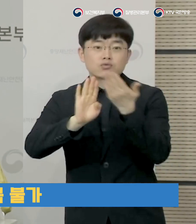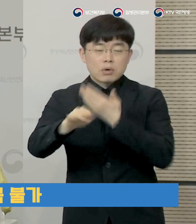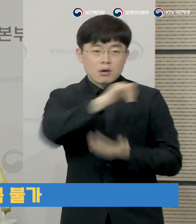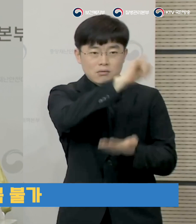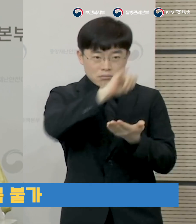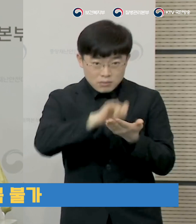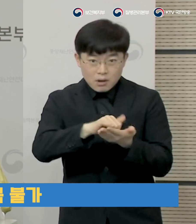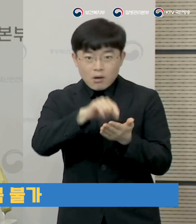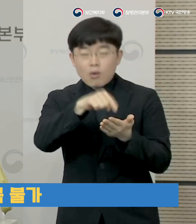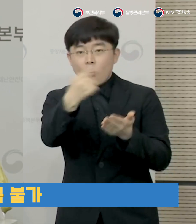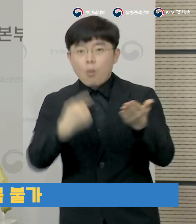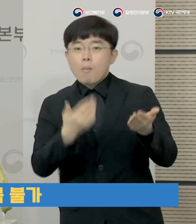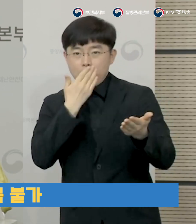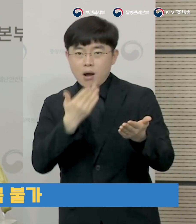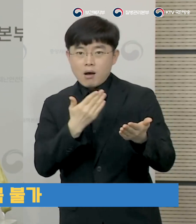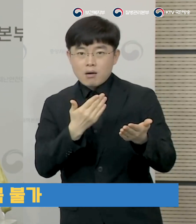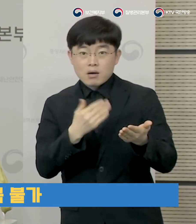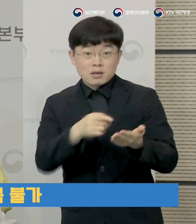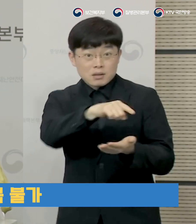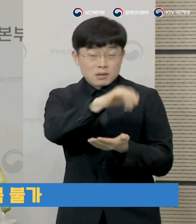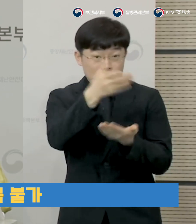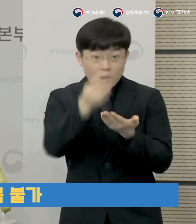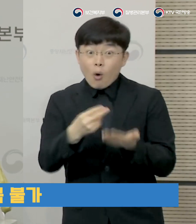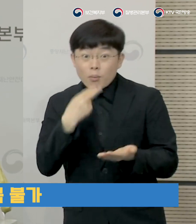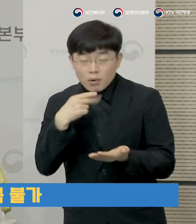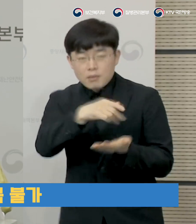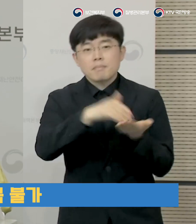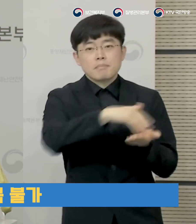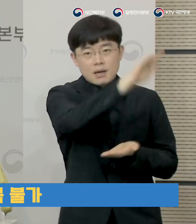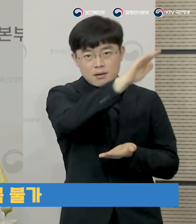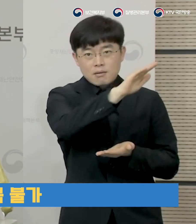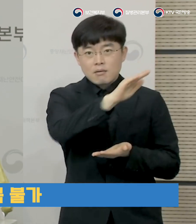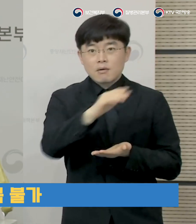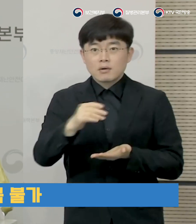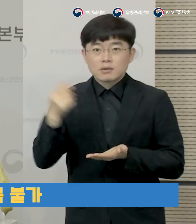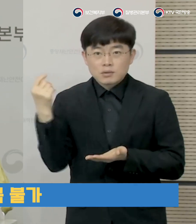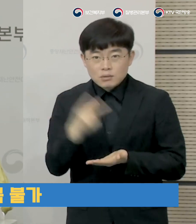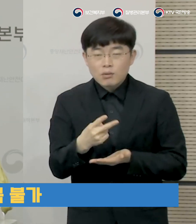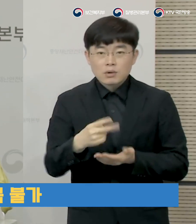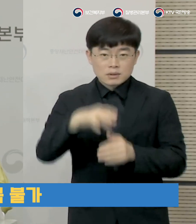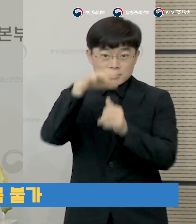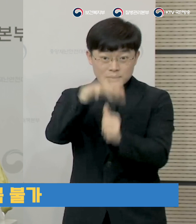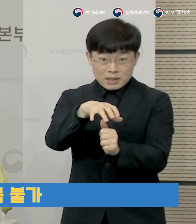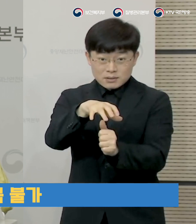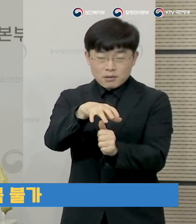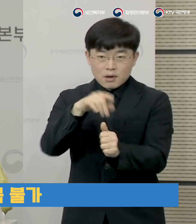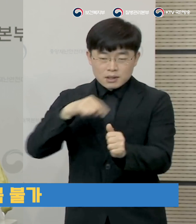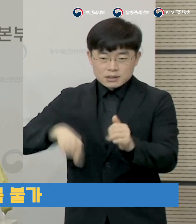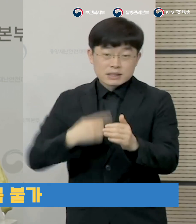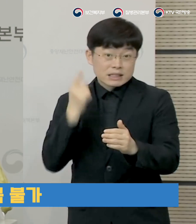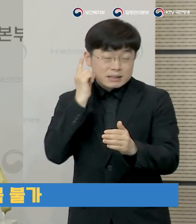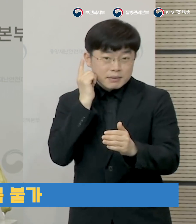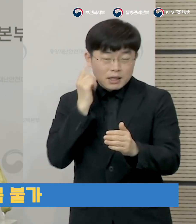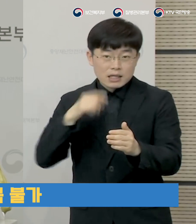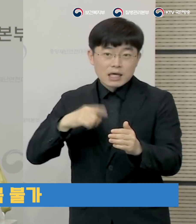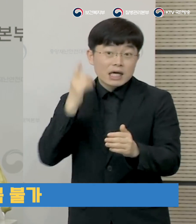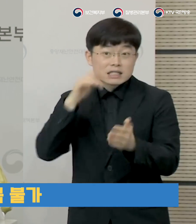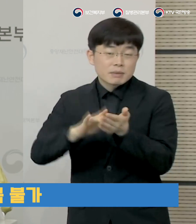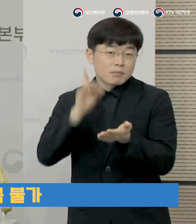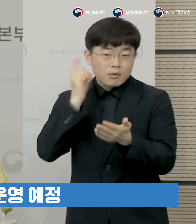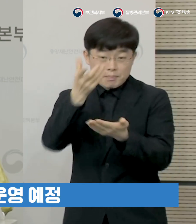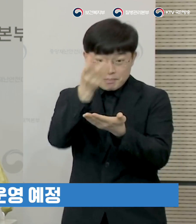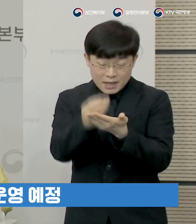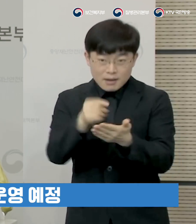그리고 안전신문고 앱과 웹을 통해서 자가격리 무단 이탈 신고가 가능하도록 할 예정입니다.